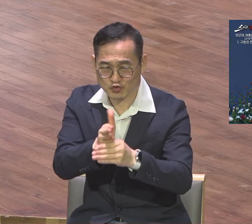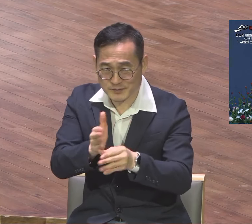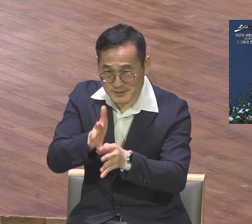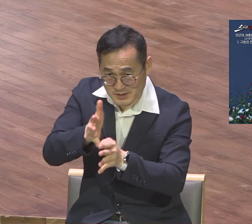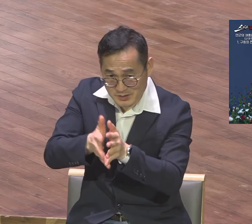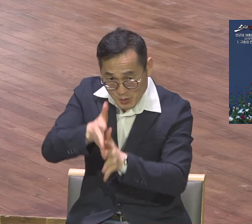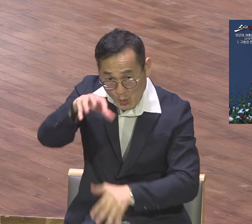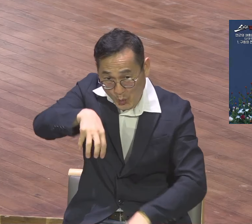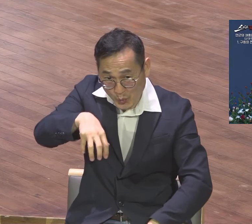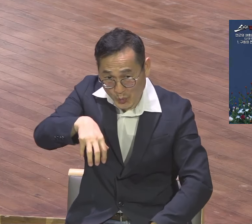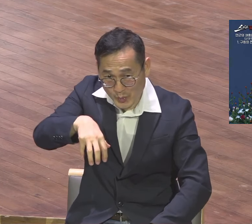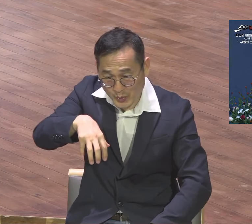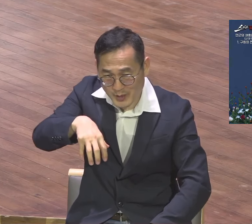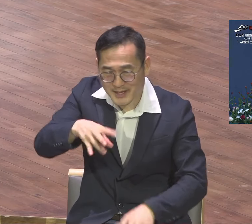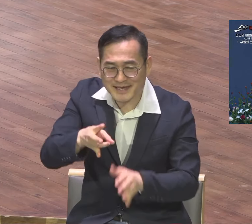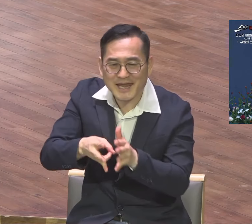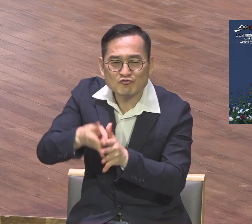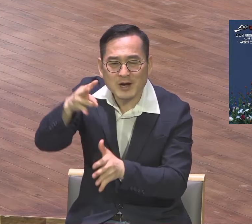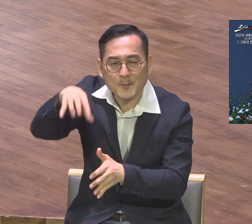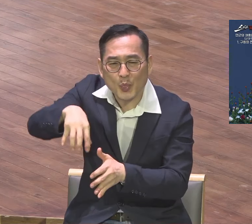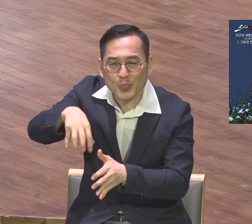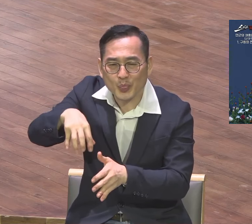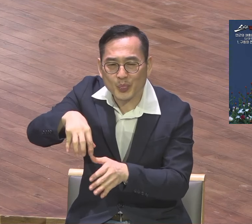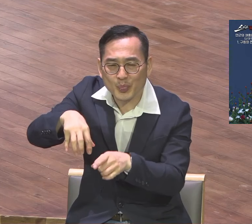중심지였던 유대 예루살렘이 아니라